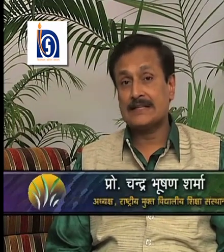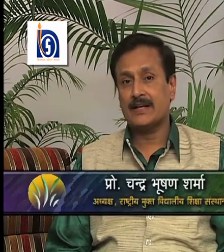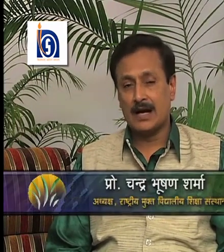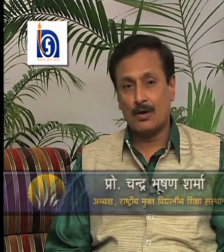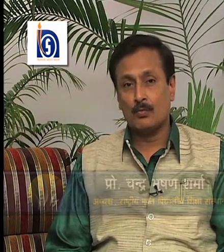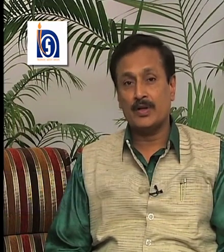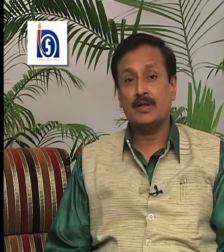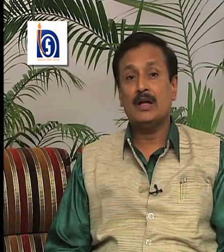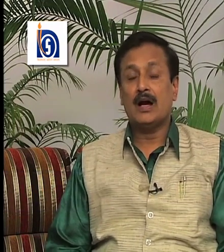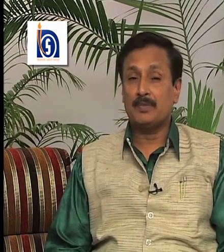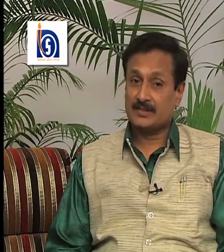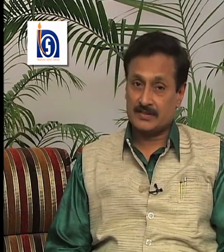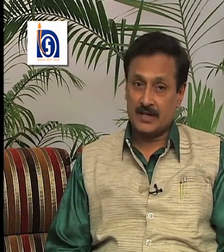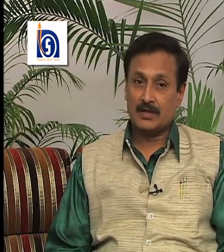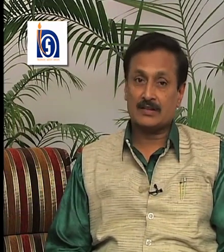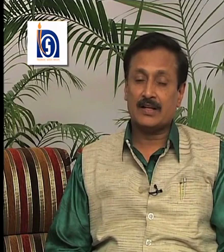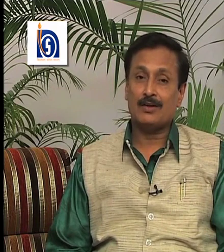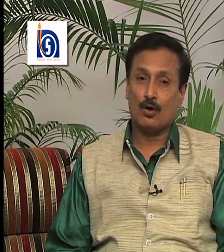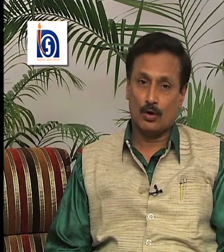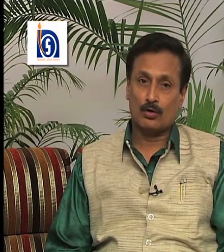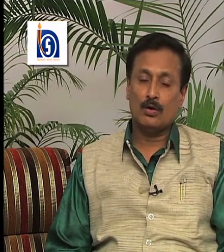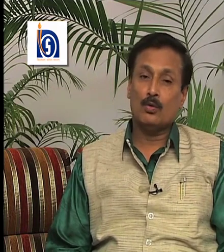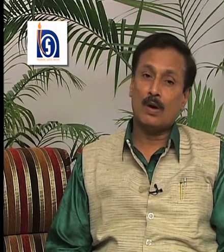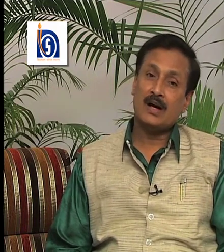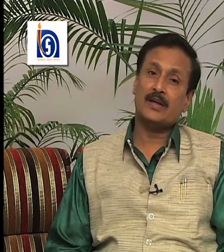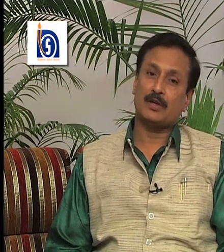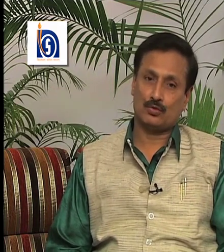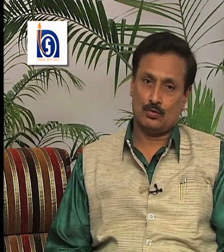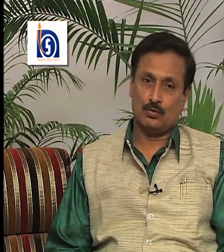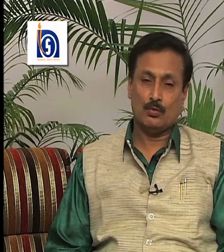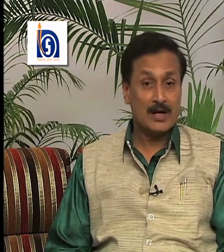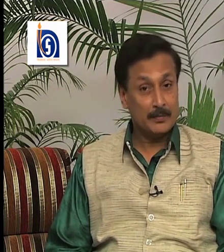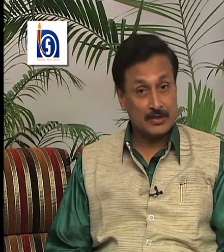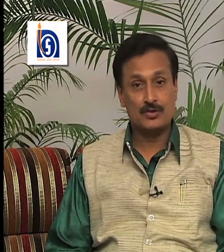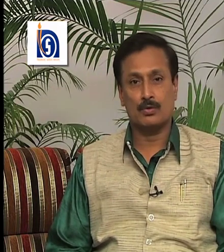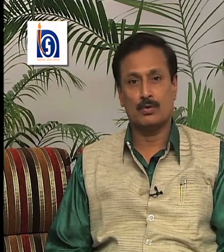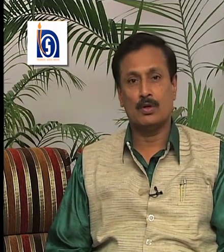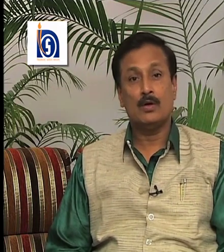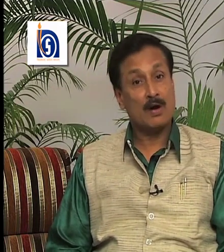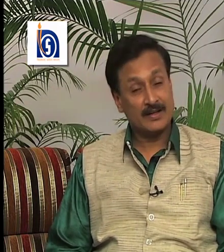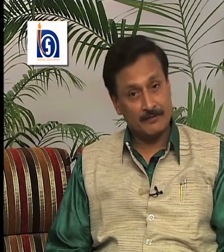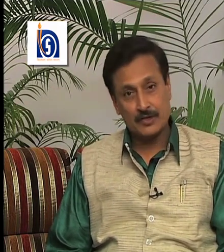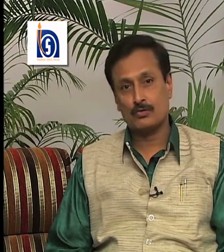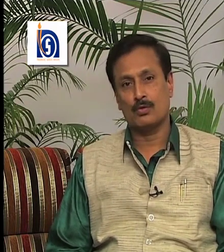के गांव में अपने संस्थान बनाते हैं और वहाँ के बच्चों को, वहाँ के बच्चियों को, वहाँ के वयस्कों